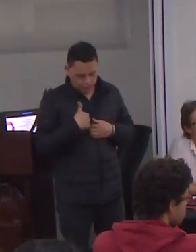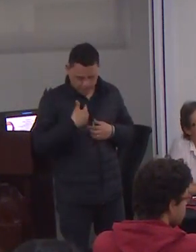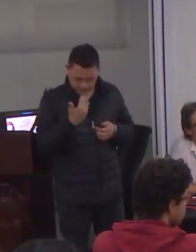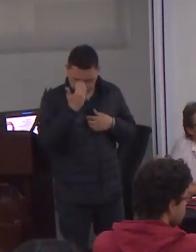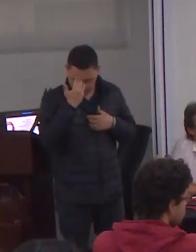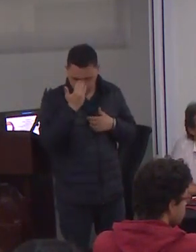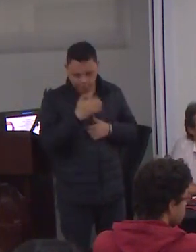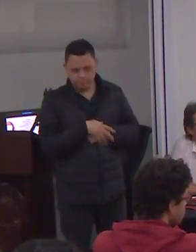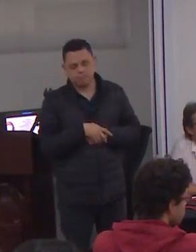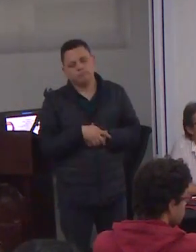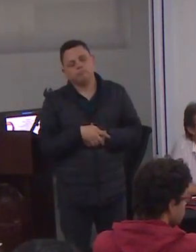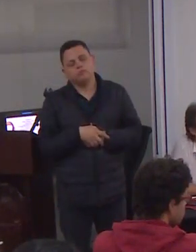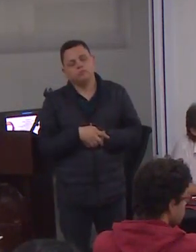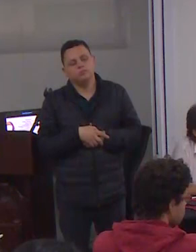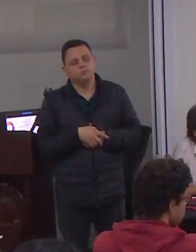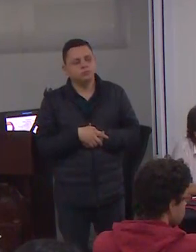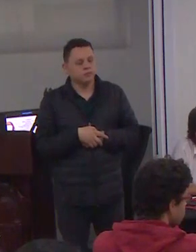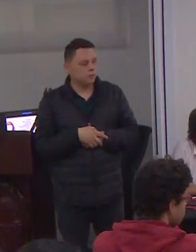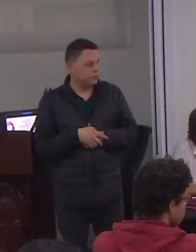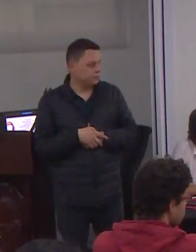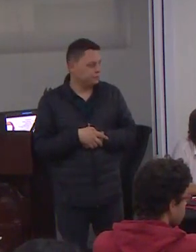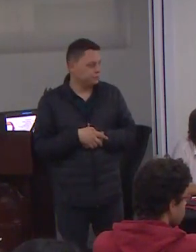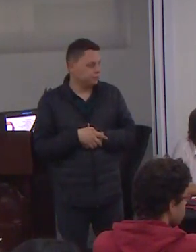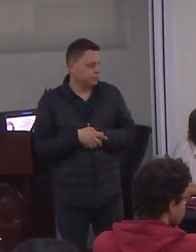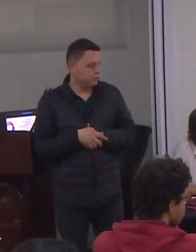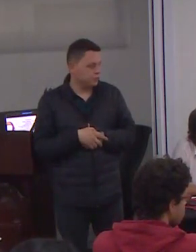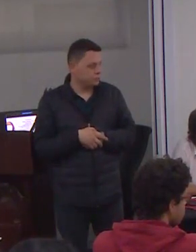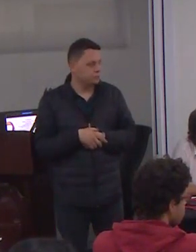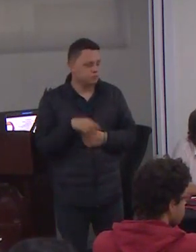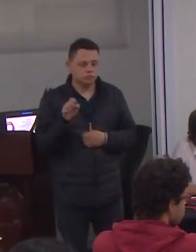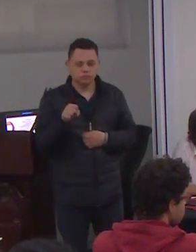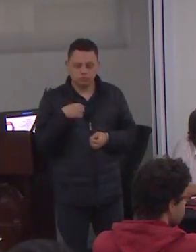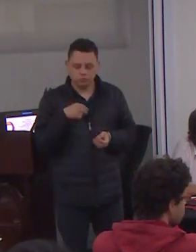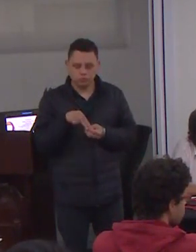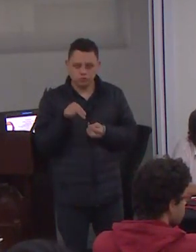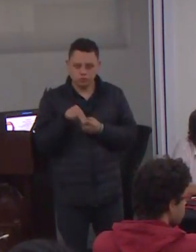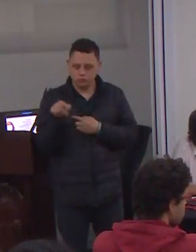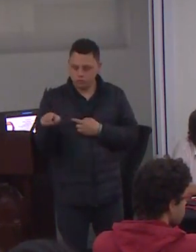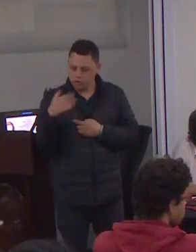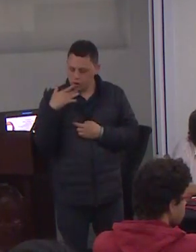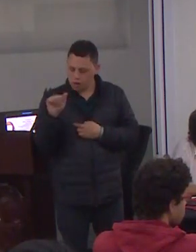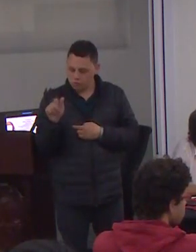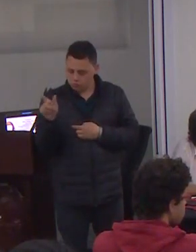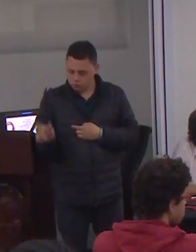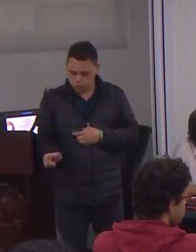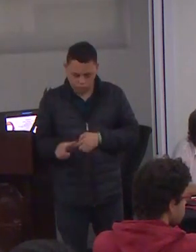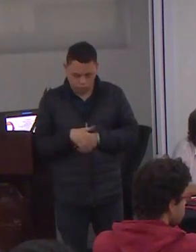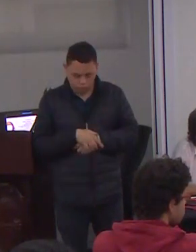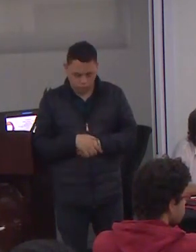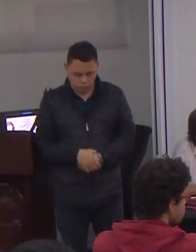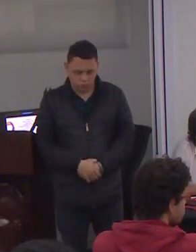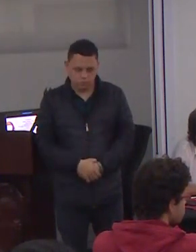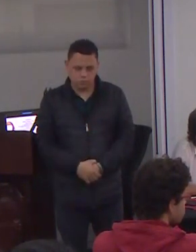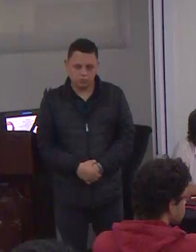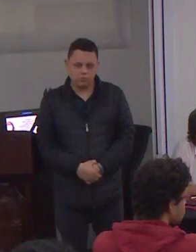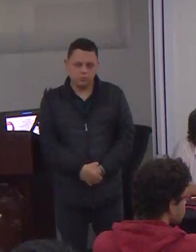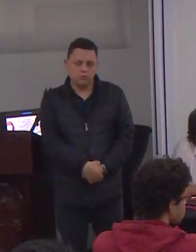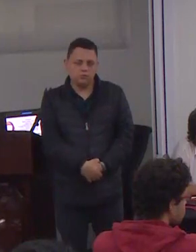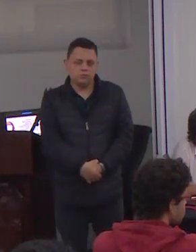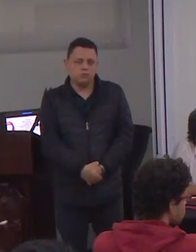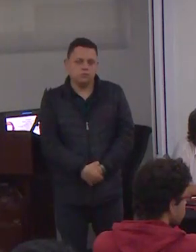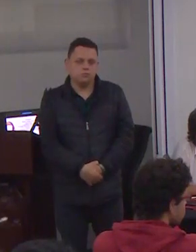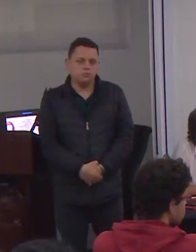Bueno nosotros tuvimos sí un caso de una chica que digamos